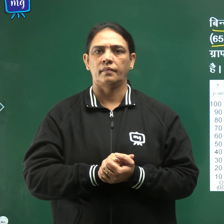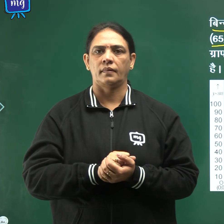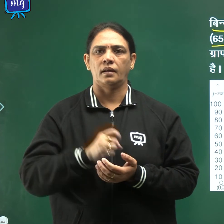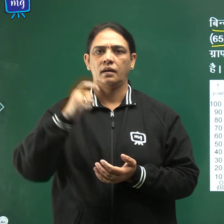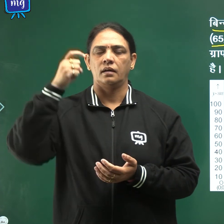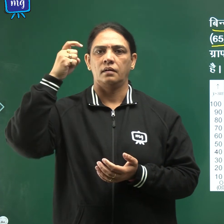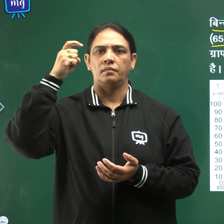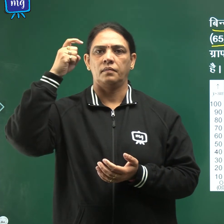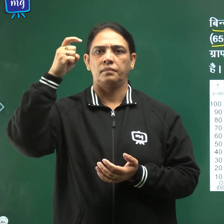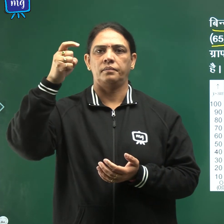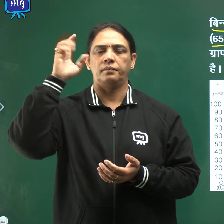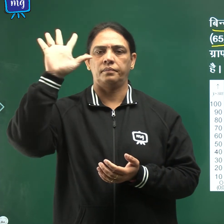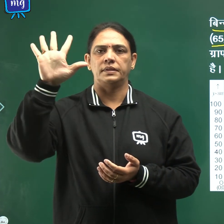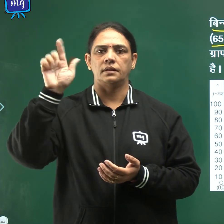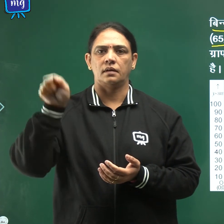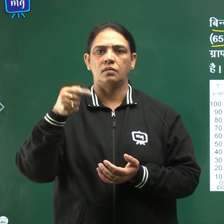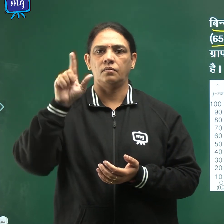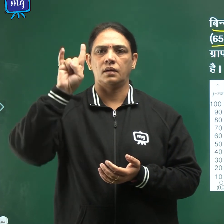75, 16